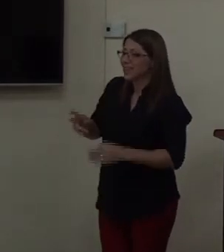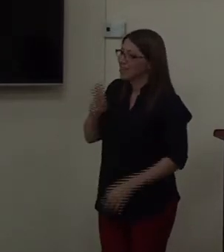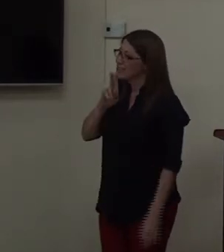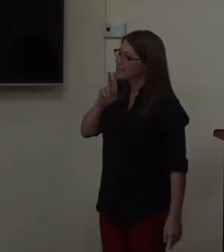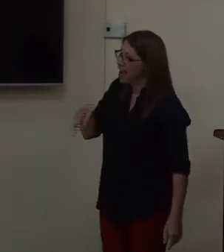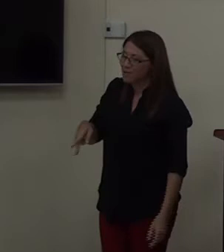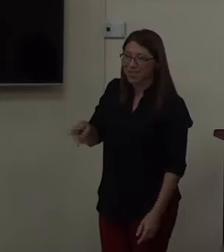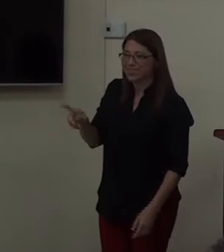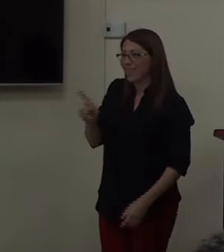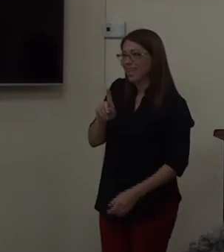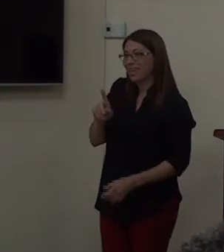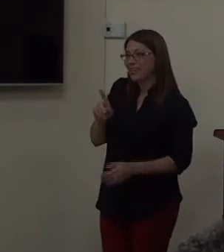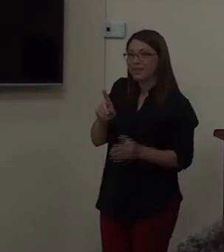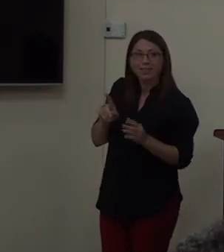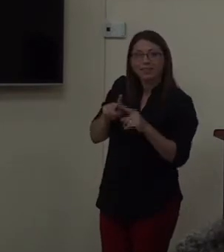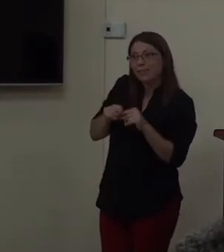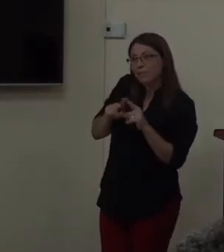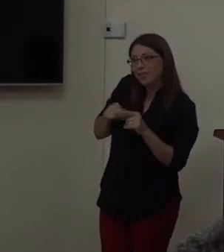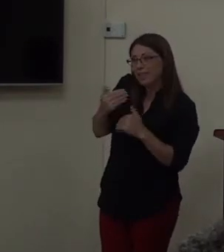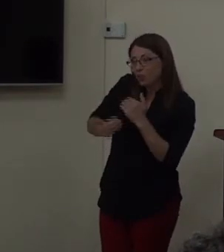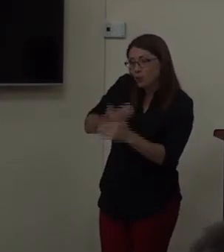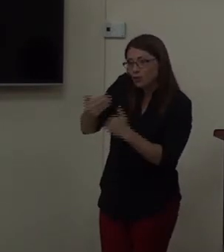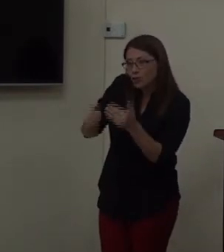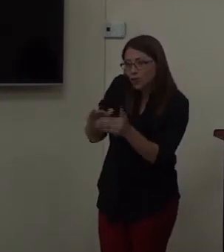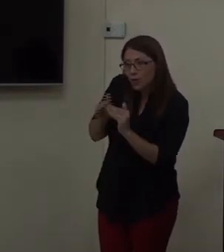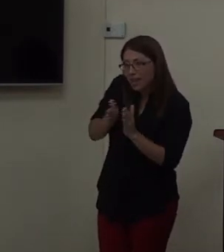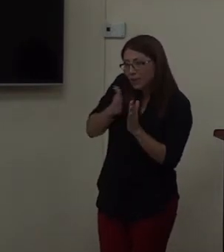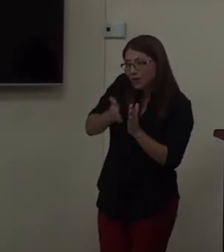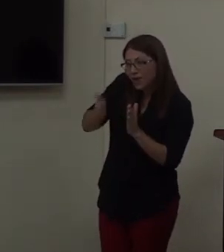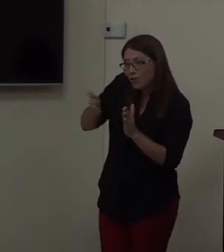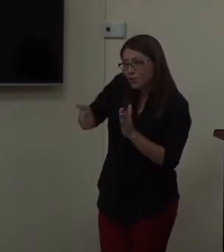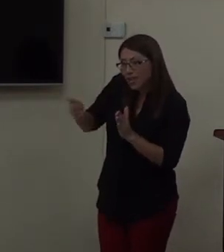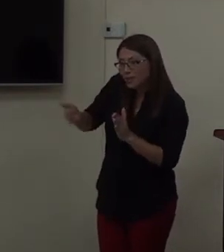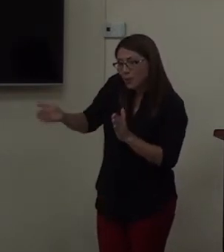departamento estanco, sino que se va corriendo conforme los procesos comunitarios se van dando,